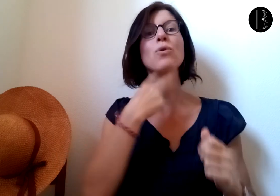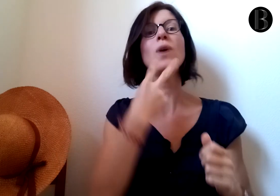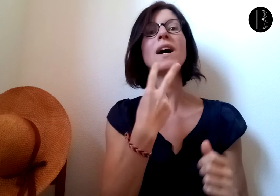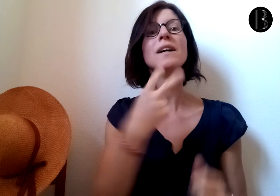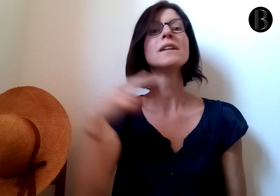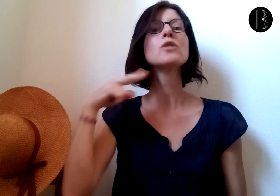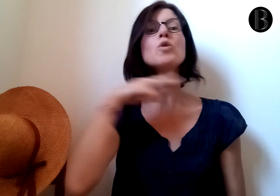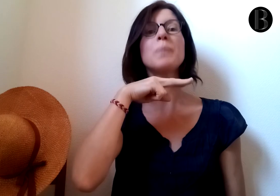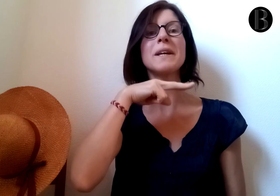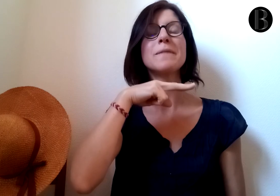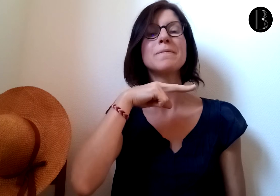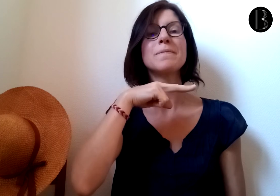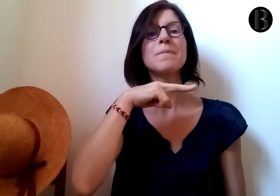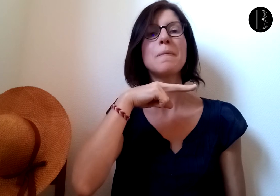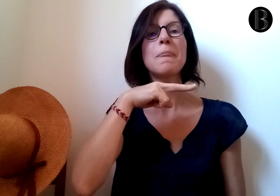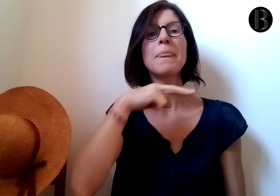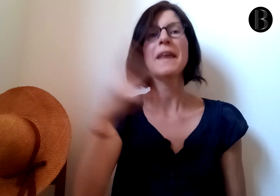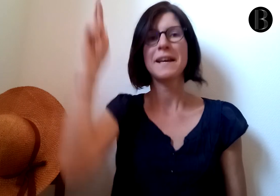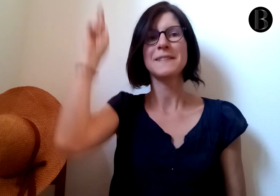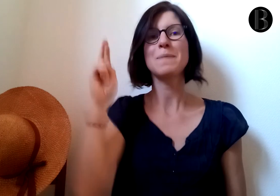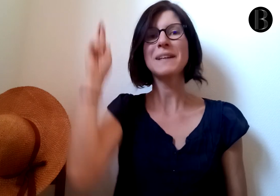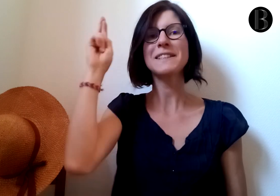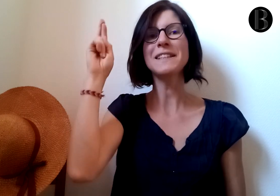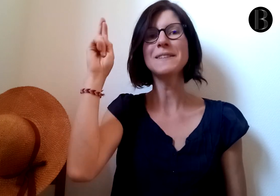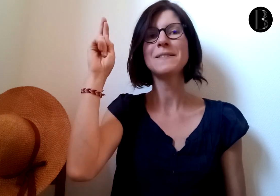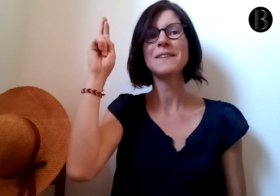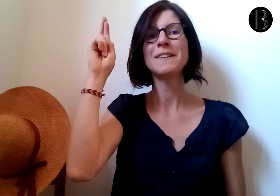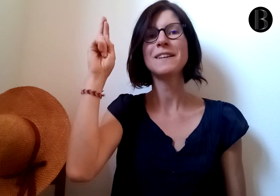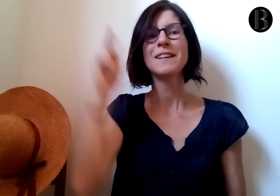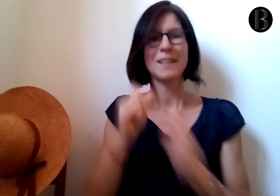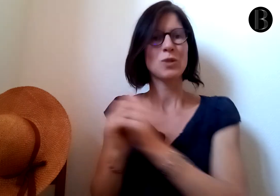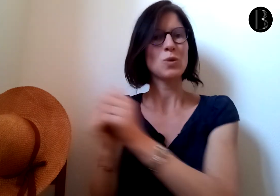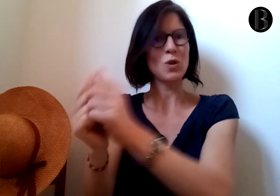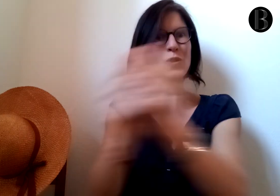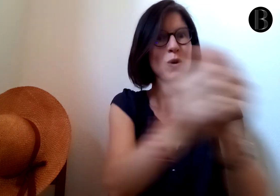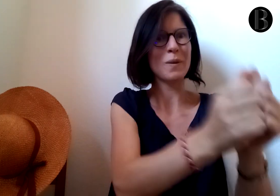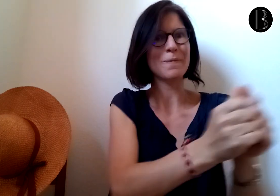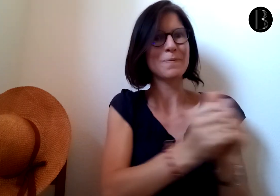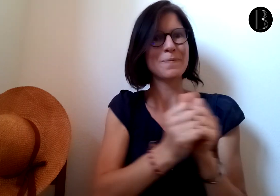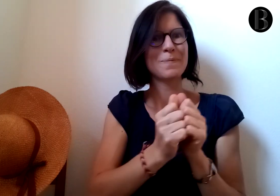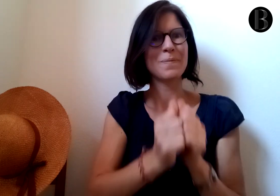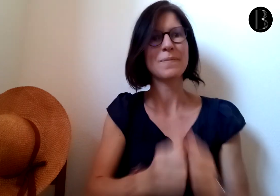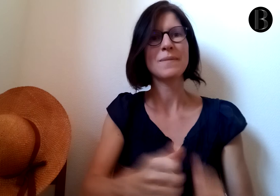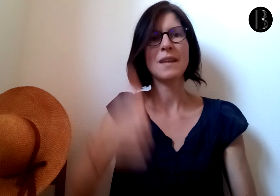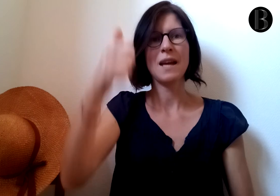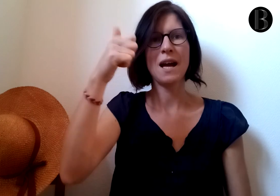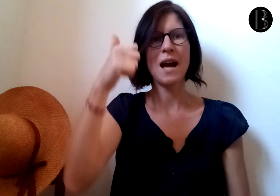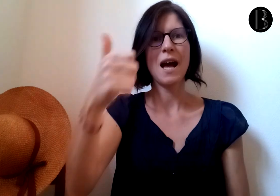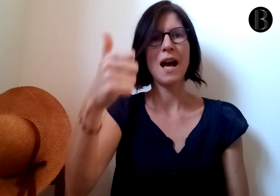voix coupée. C'est parti? Tous ensemble.